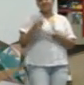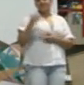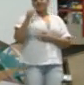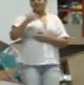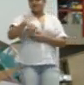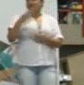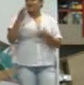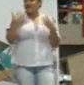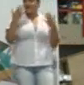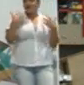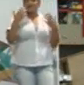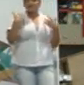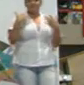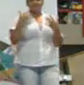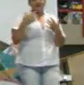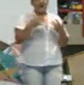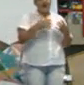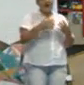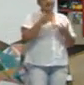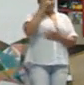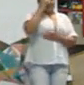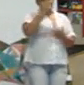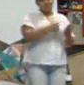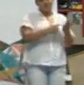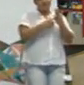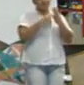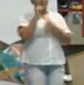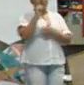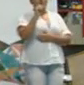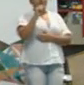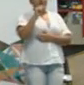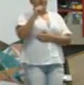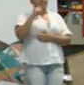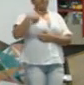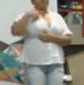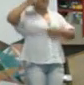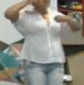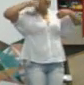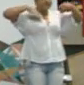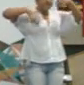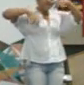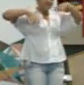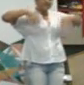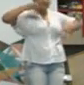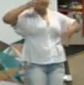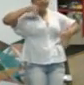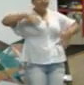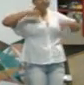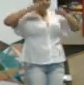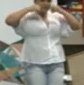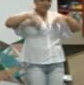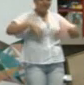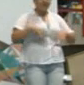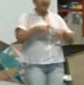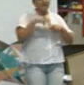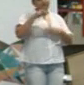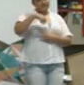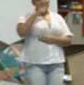quentura facilita a desidratação, sim ou não? É por isso que a academia nem tem água à vontade, não é